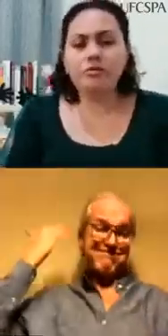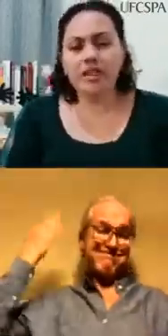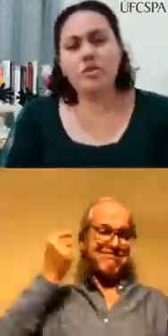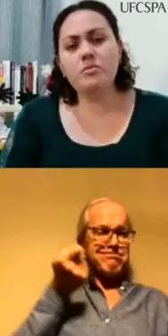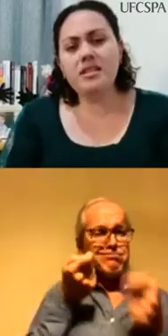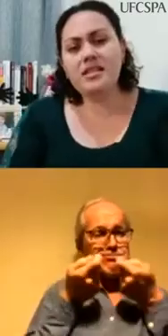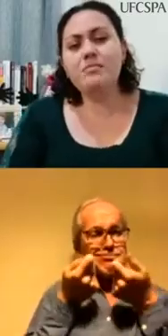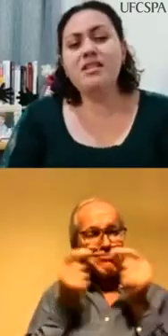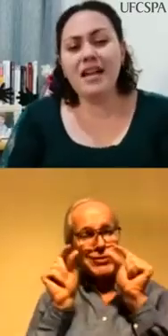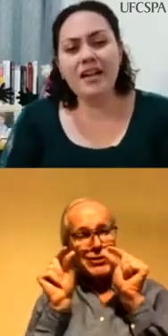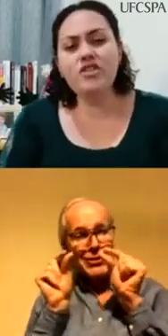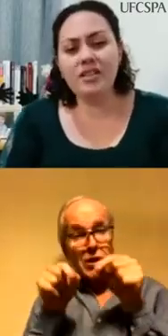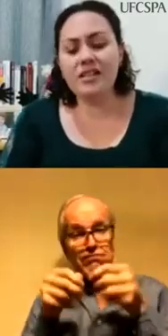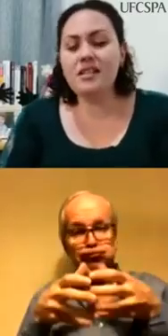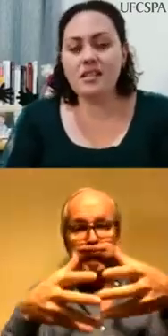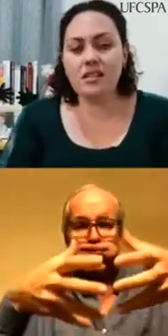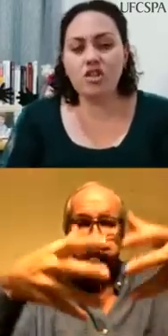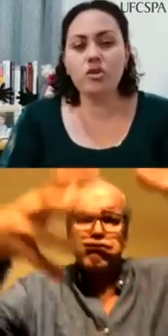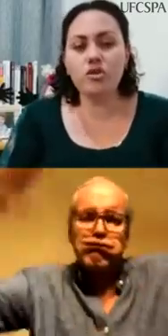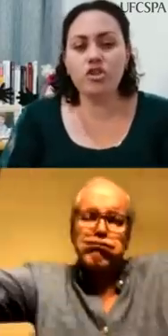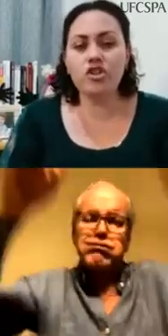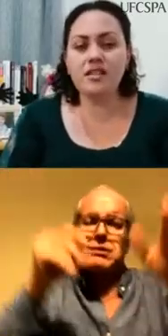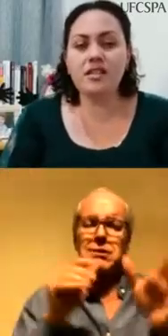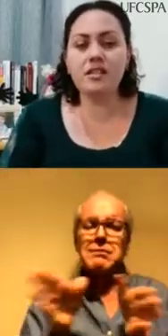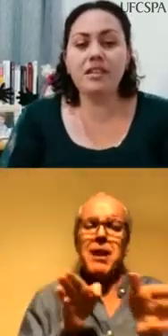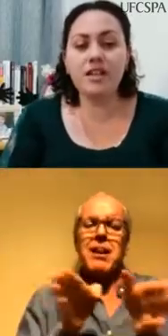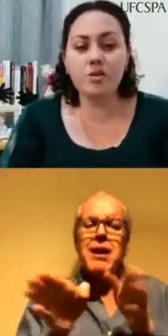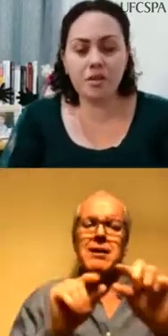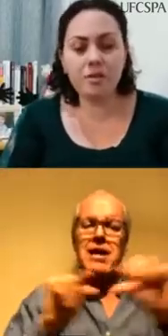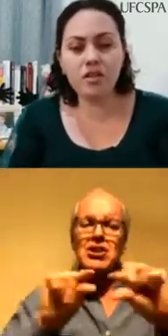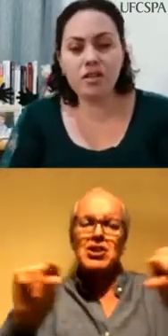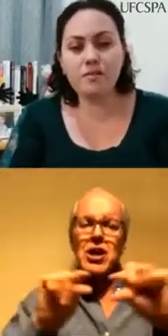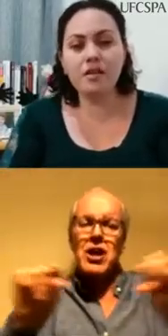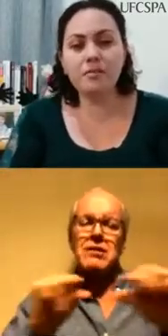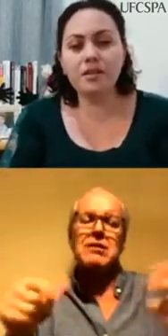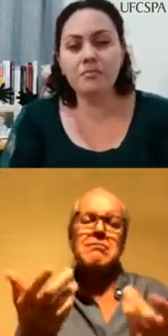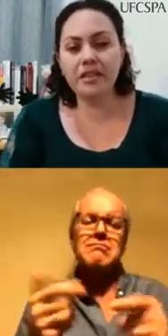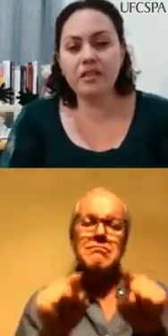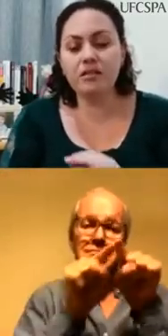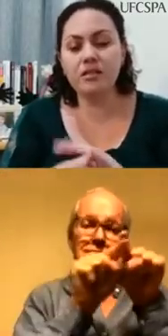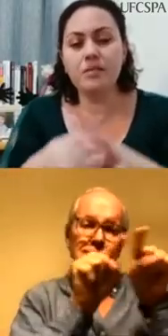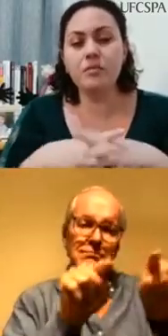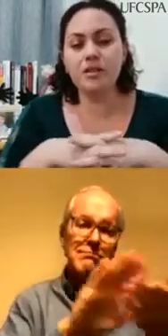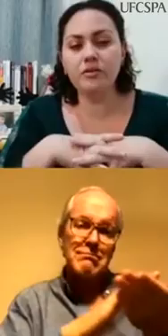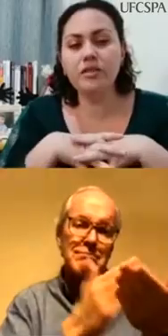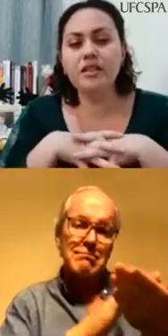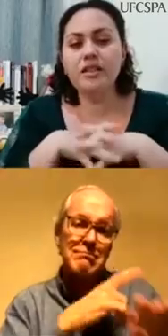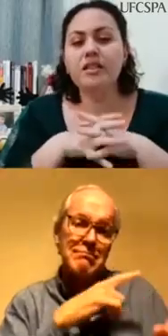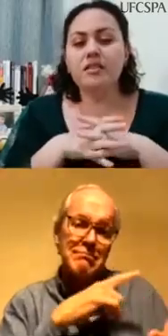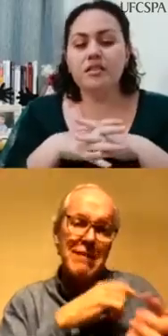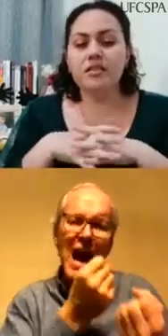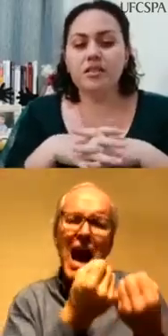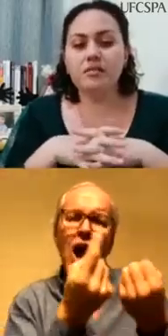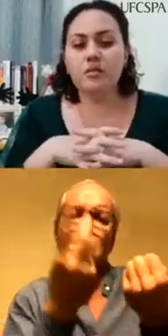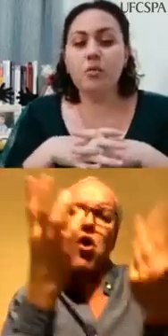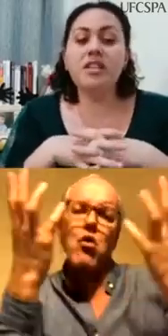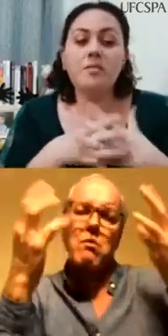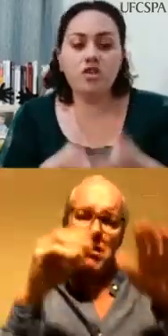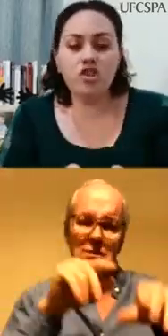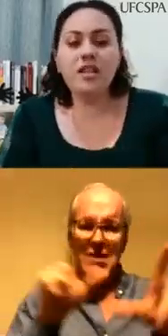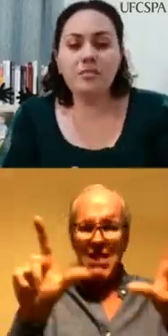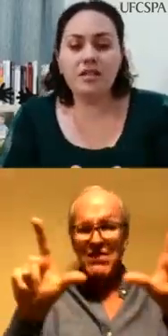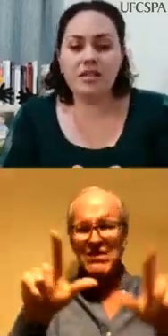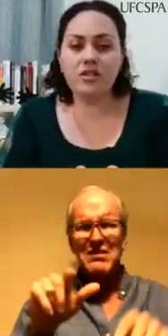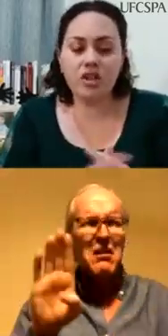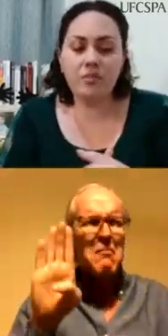Eu perguntei sobre acessibilidade, né? Se existe hoje em dia acessibilidade, principalmente nesse meio da pandemia, agora, nesse momento, como